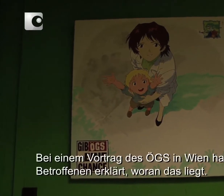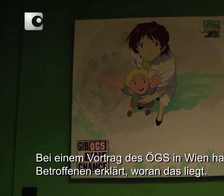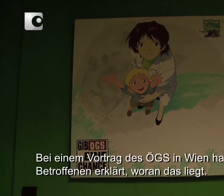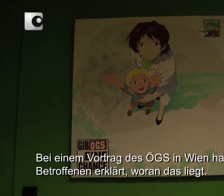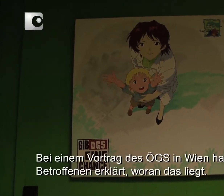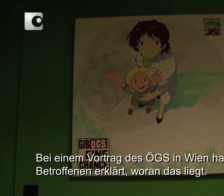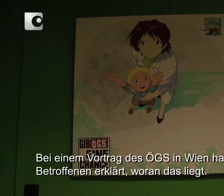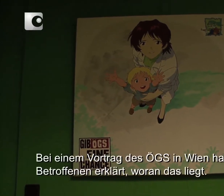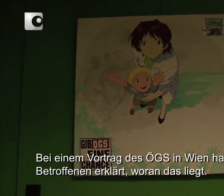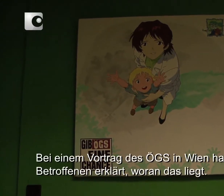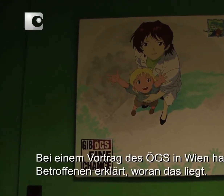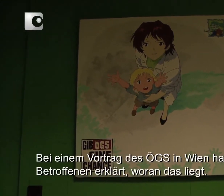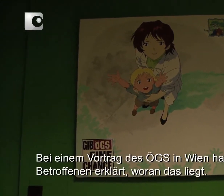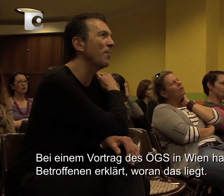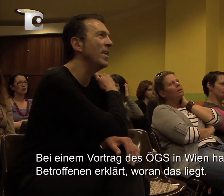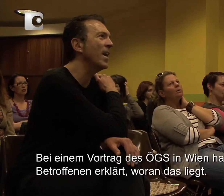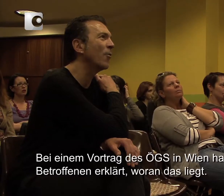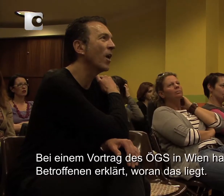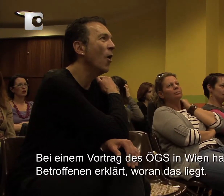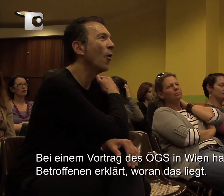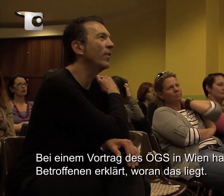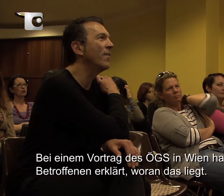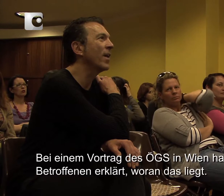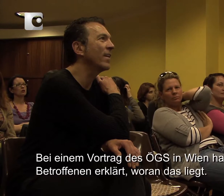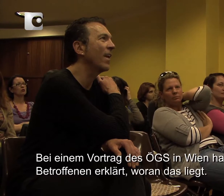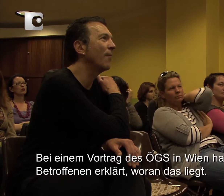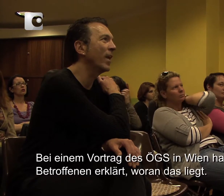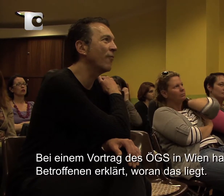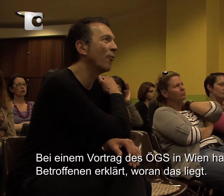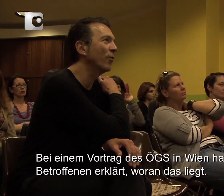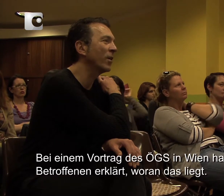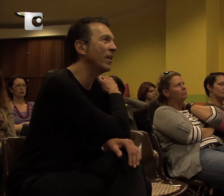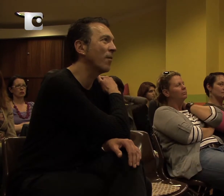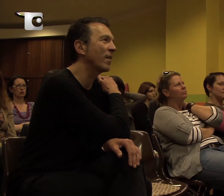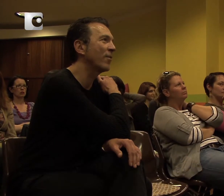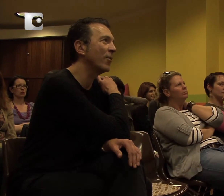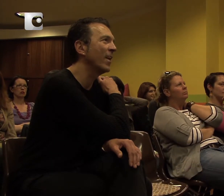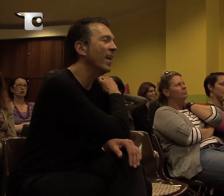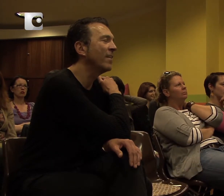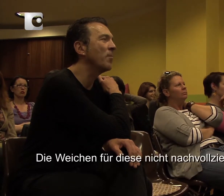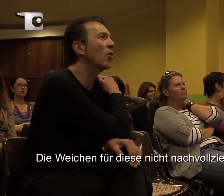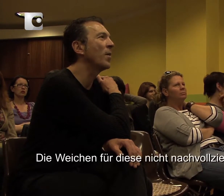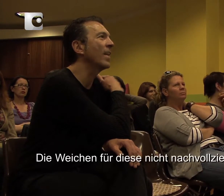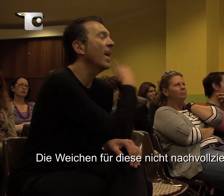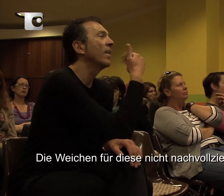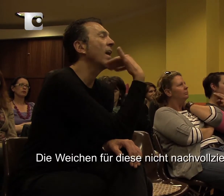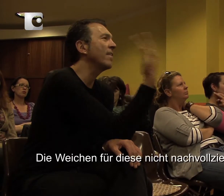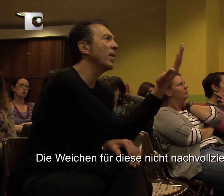Vortrag des gehörlosen Bundes Wien hat man den Betroffenen genau erklärt, woran das liegt. Die Weichen für diese nicht